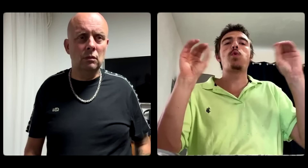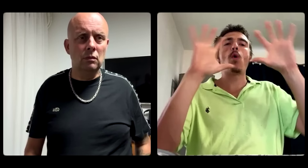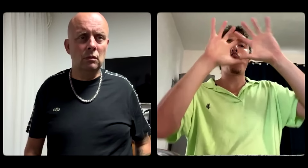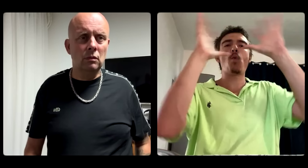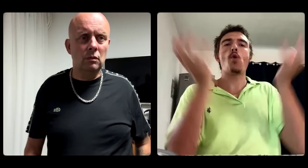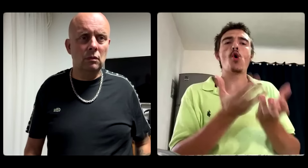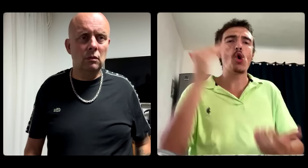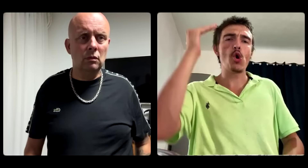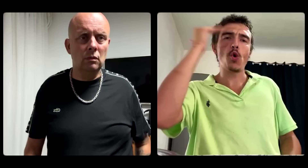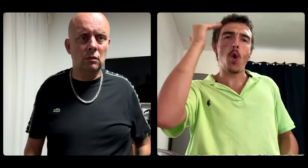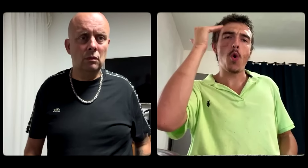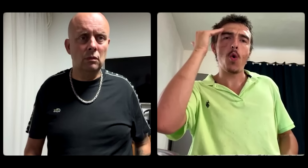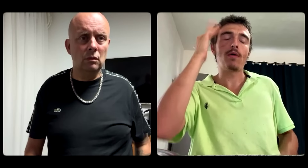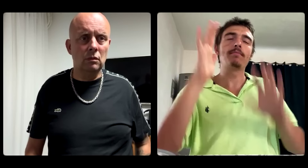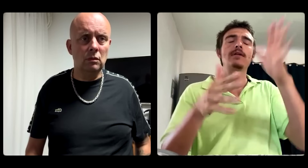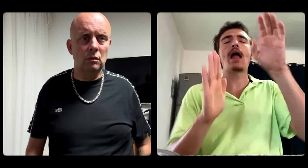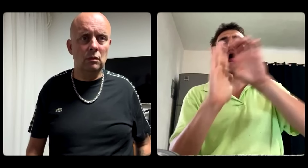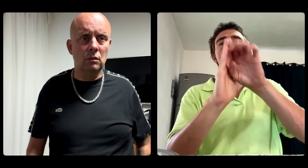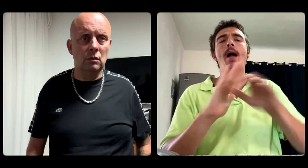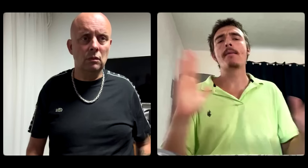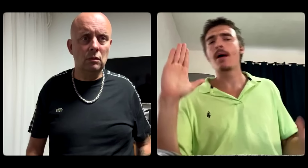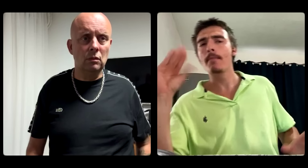Je wilt gewoon die bevestiging.